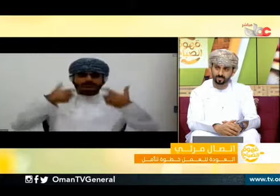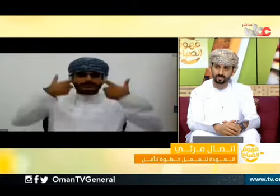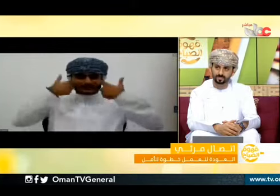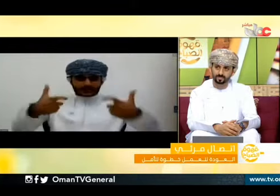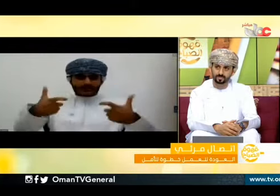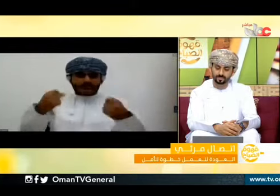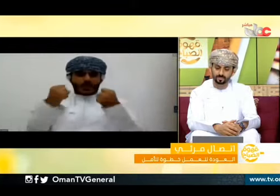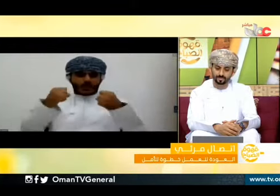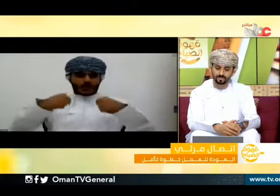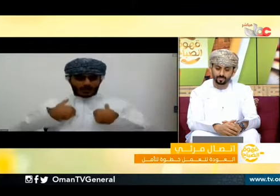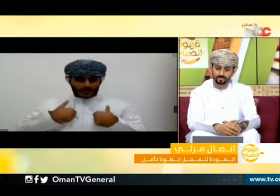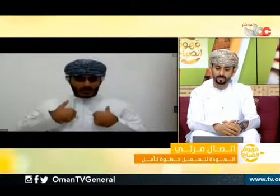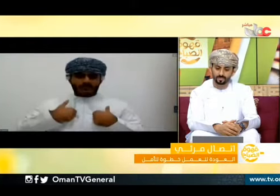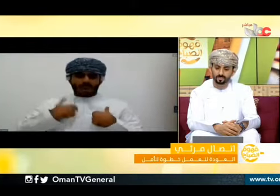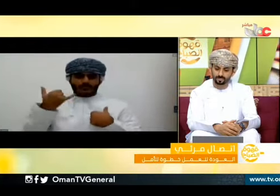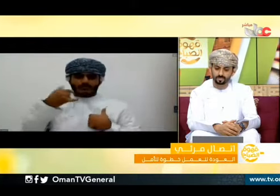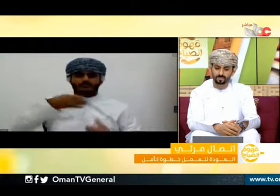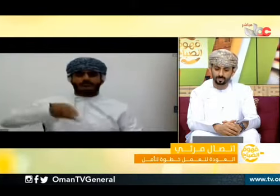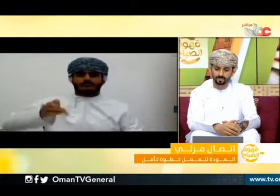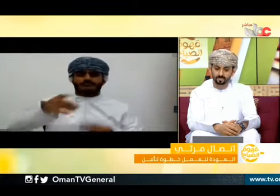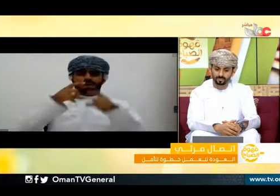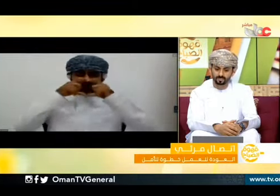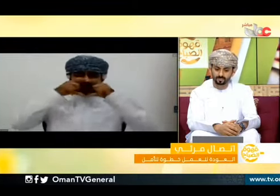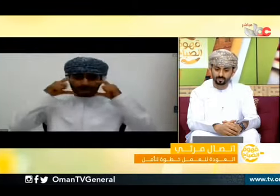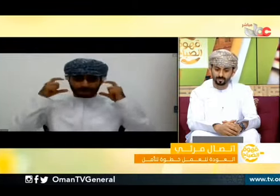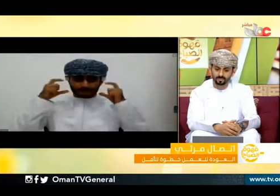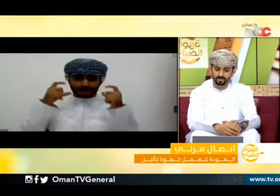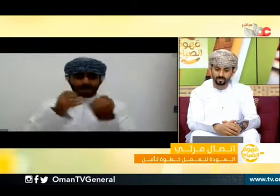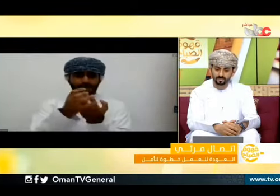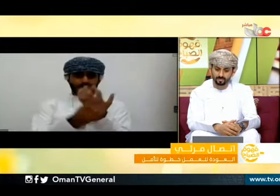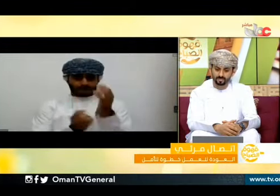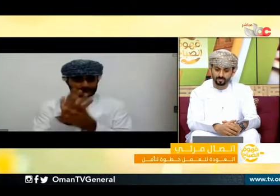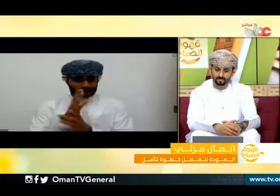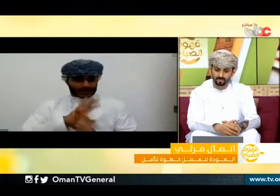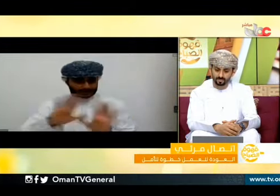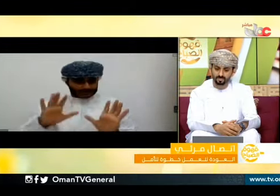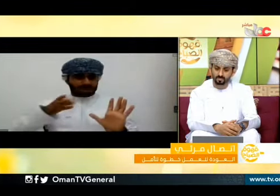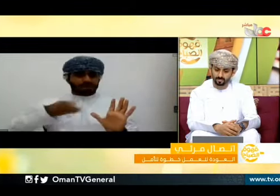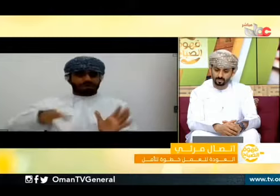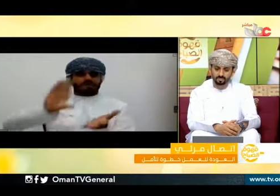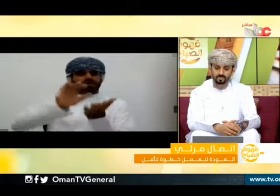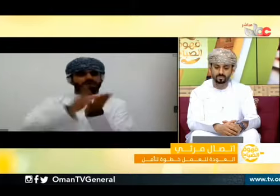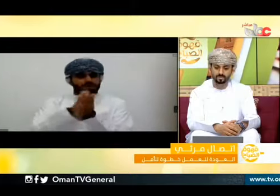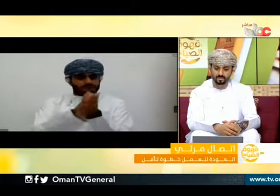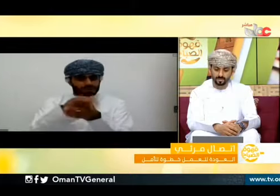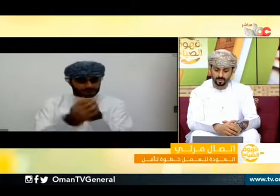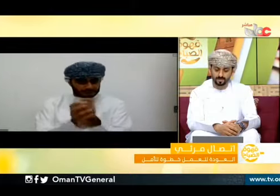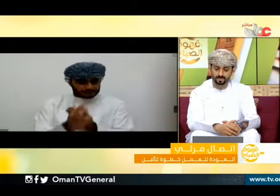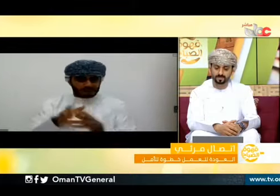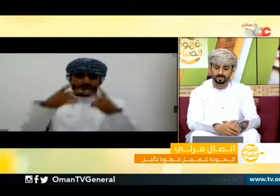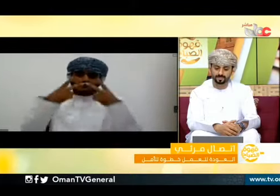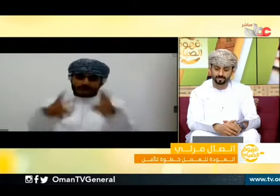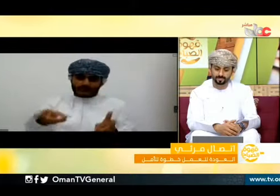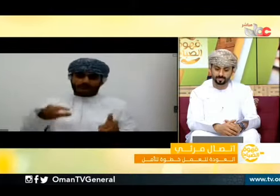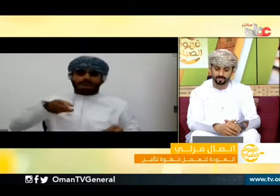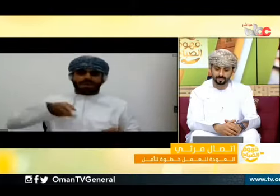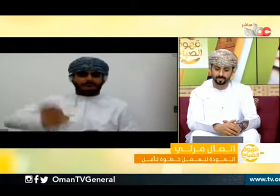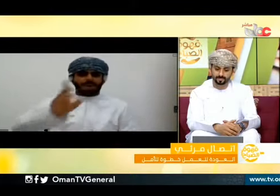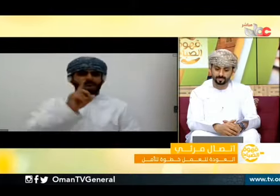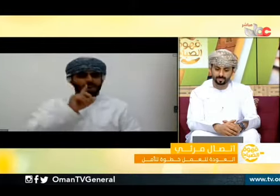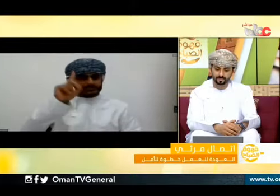وهنا يعني أنتبه من هذه الجائحة بعدم الاختلاط بوضع الكمامات والقفازات، وبعدها أيضا